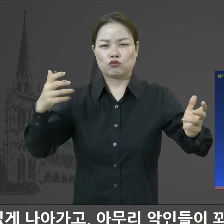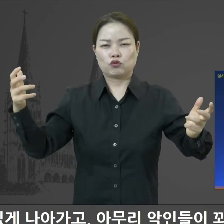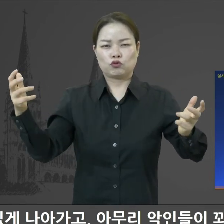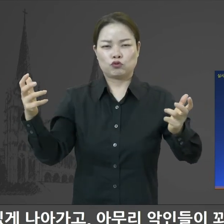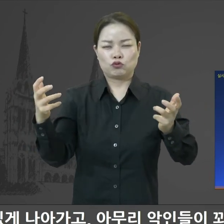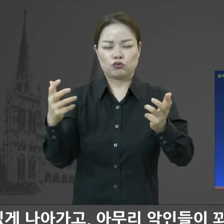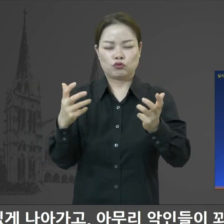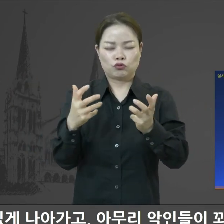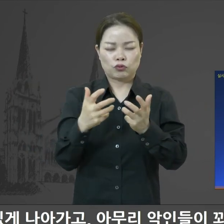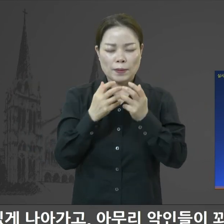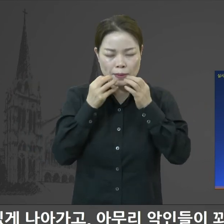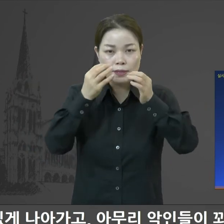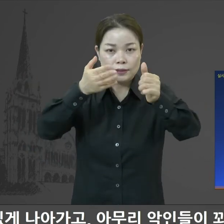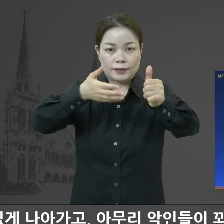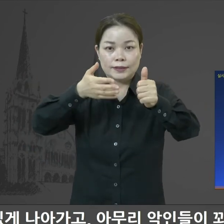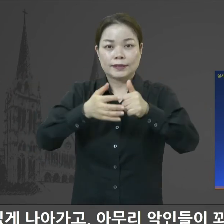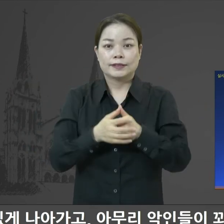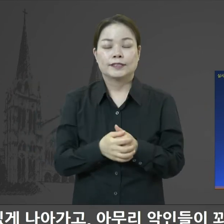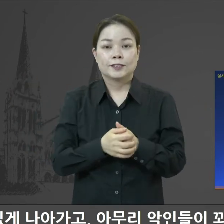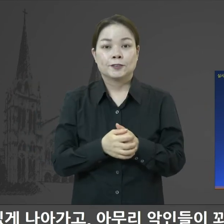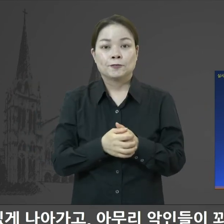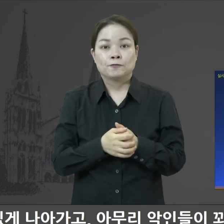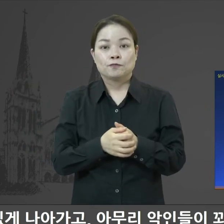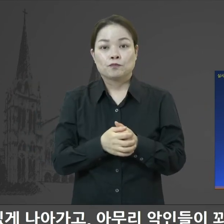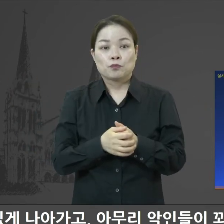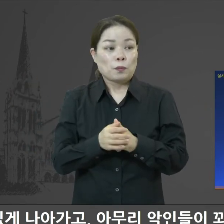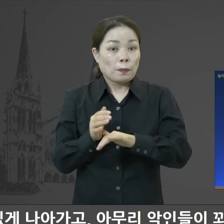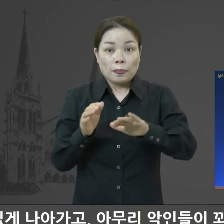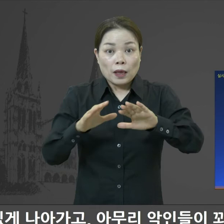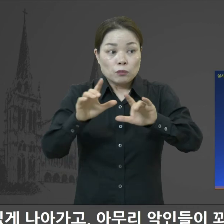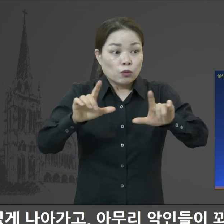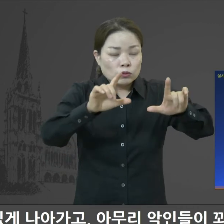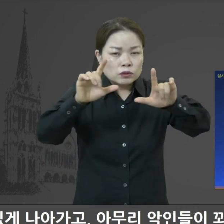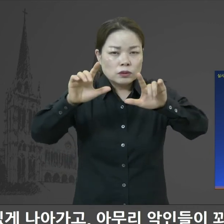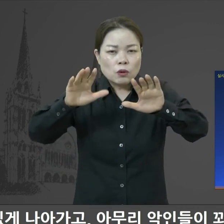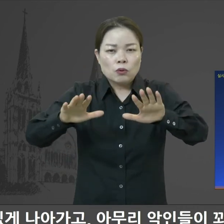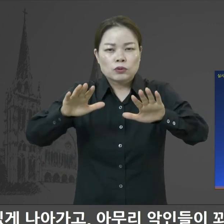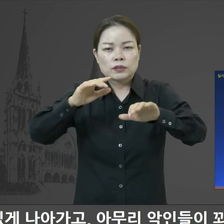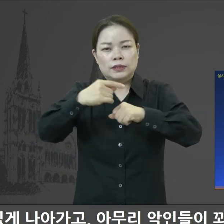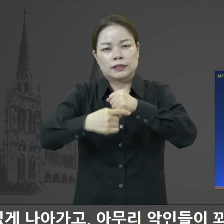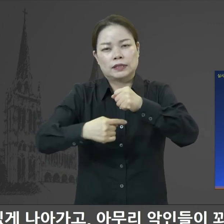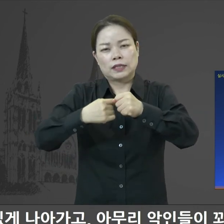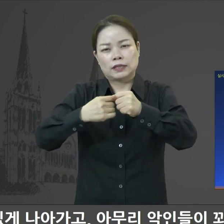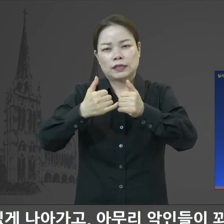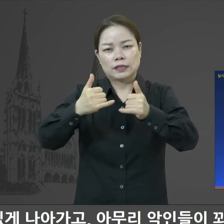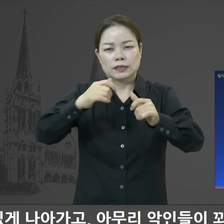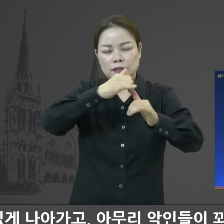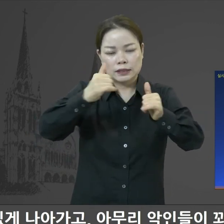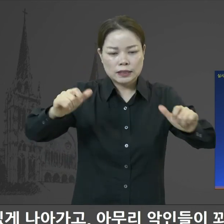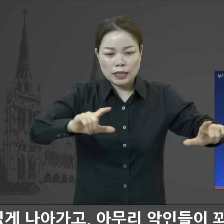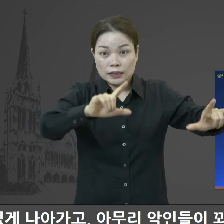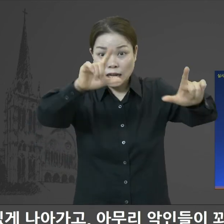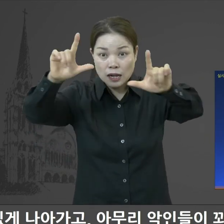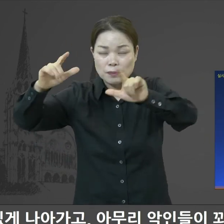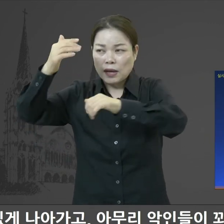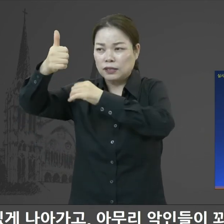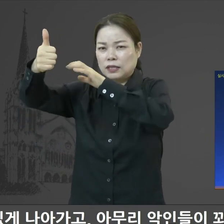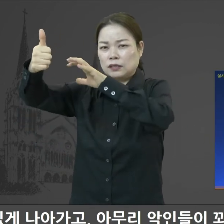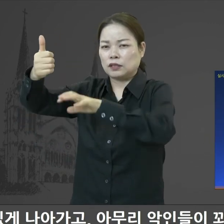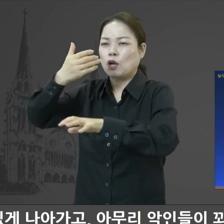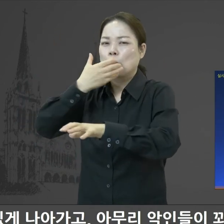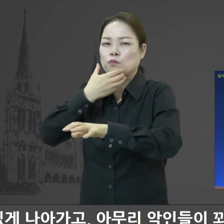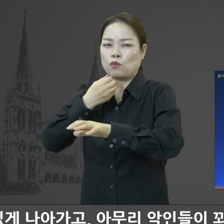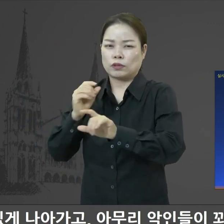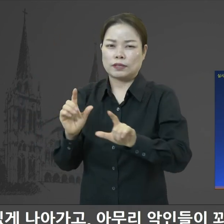임하기를 간절히 소망합니다. 그리하여 우리 모든 삶이 올 한 해, 아니 우리 온 인생이 하나님 앞에서